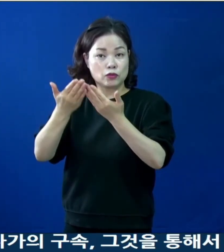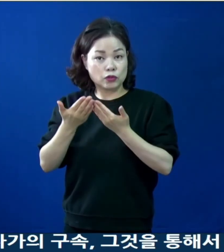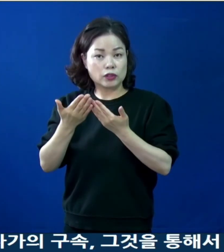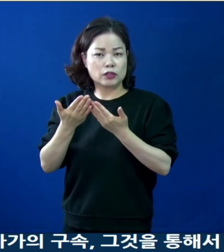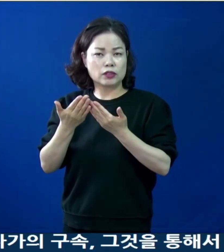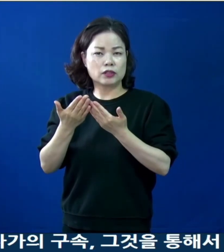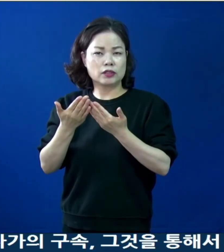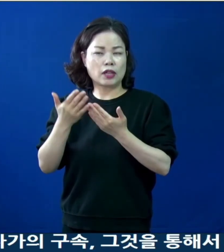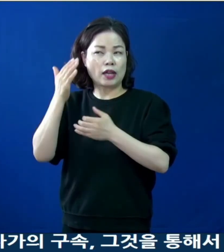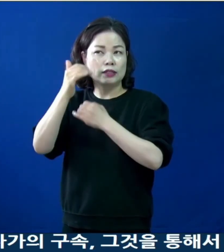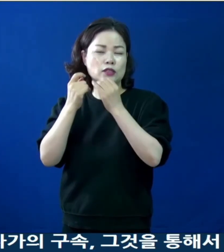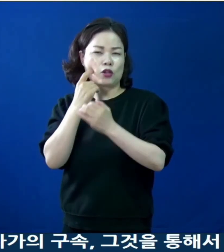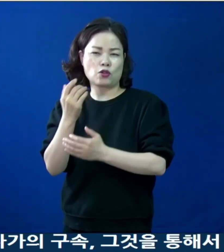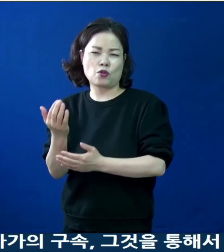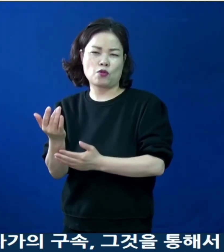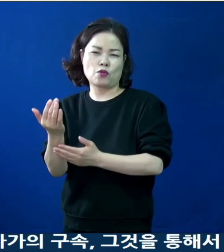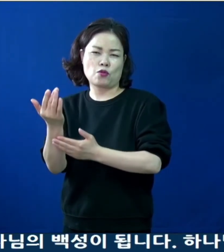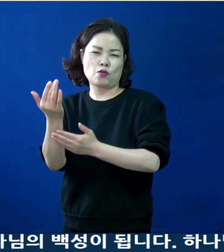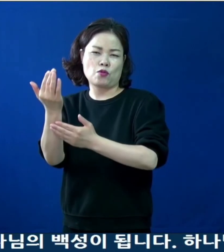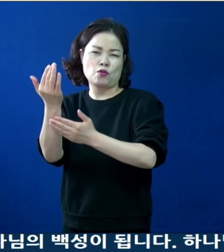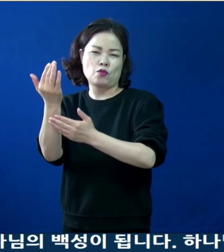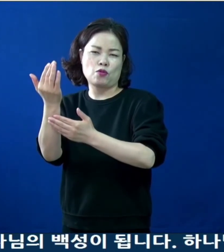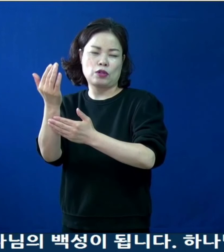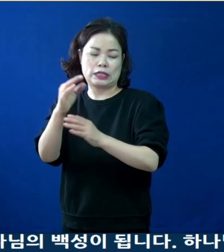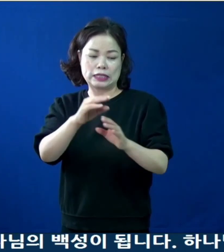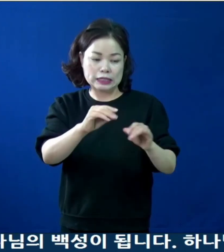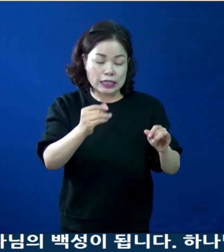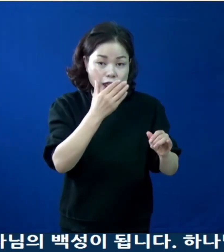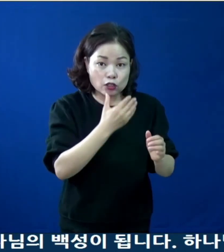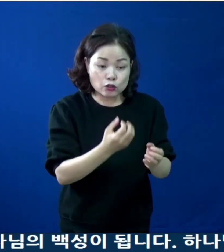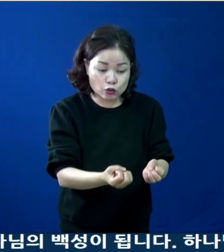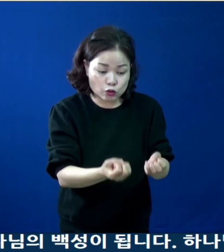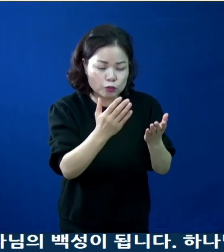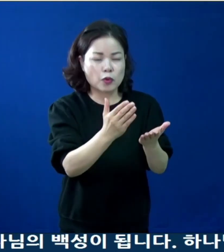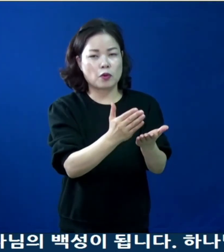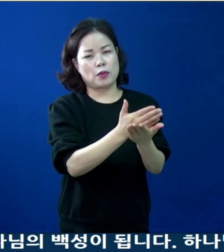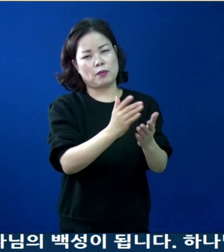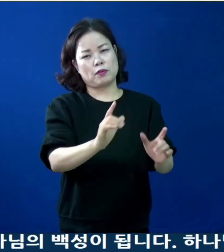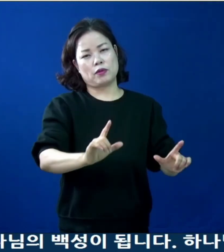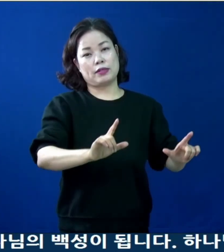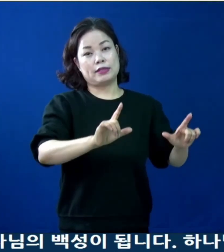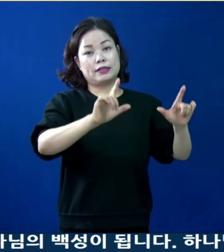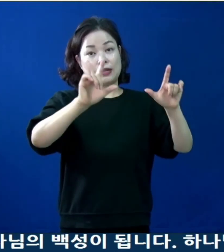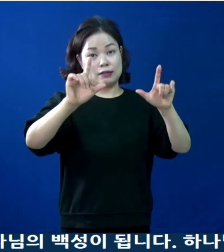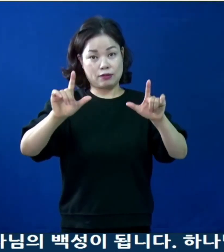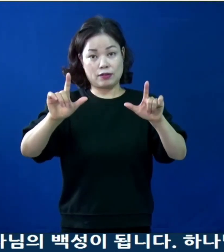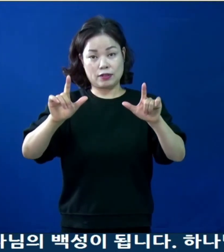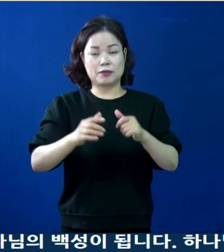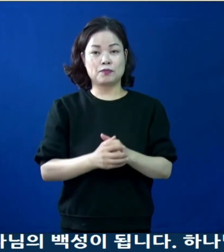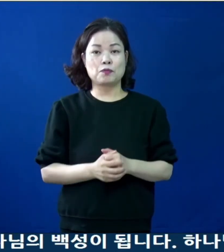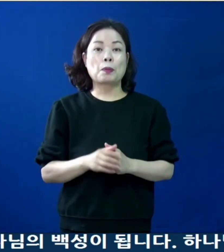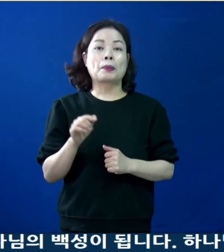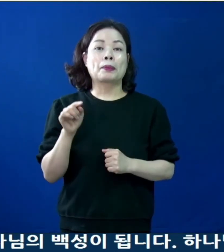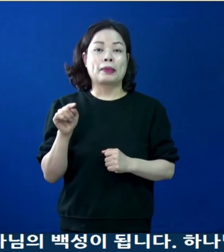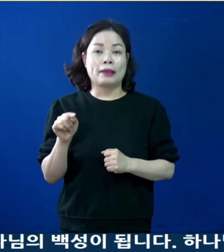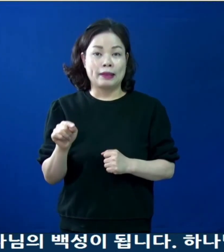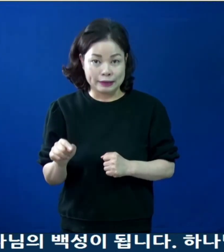하나님께는 영광을, 이 땅에는 축복을 베풀며 사는 것입니다.